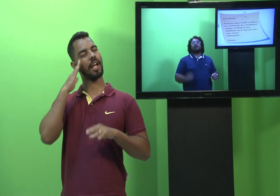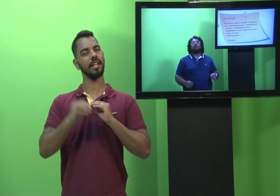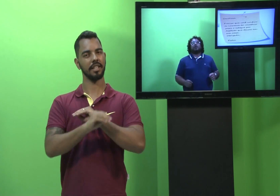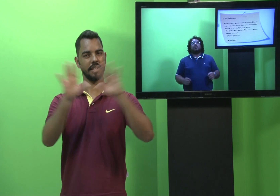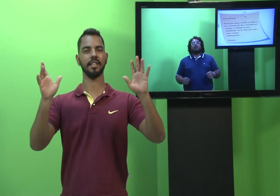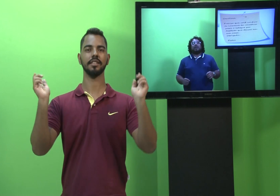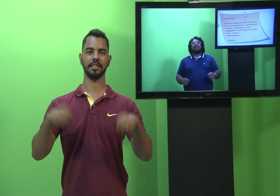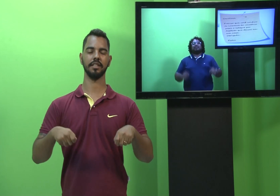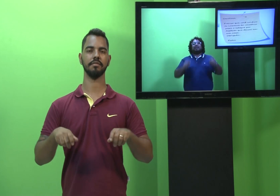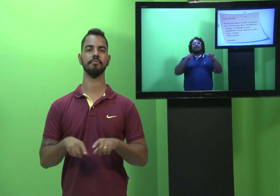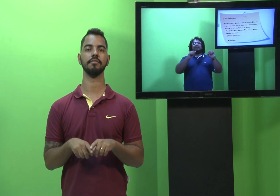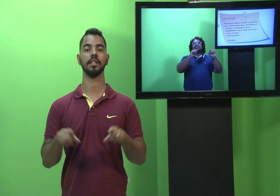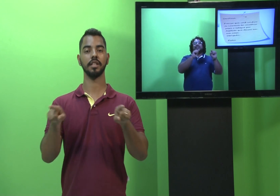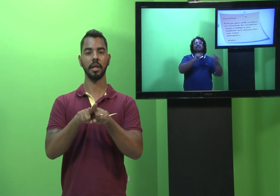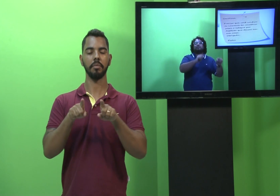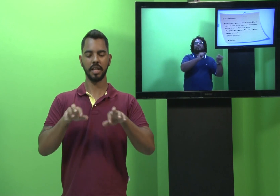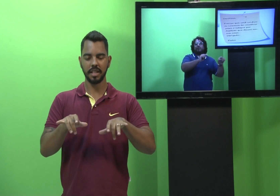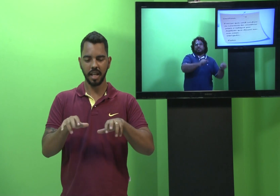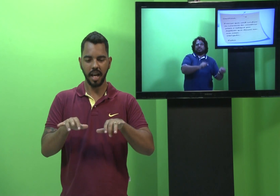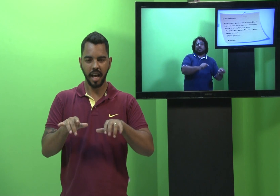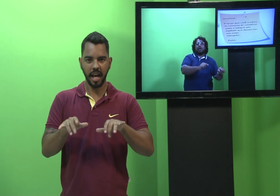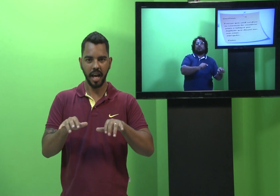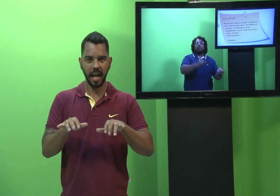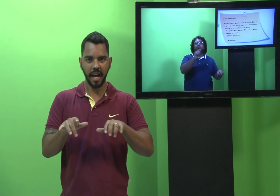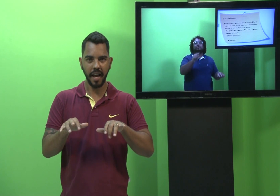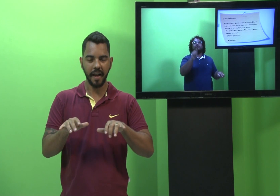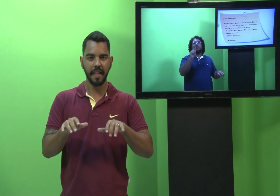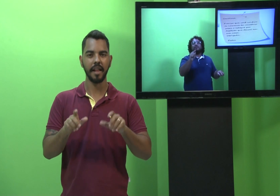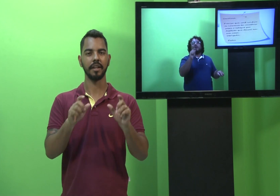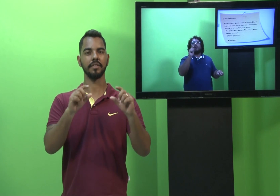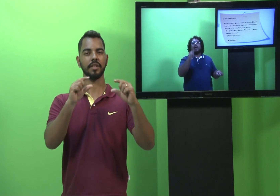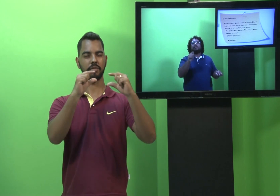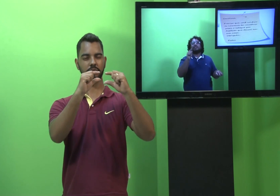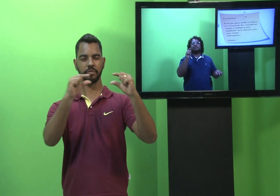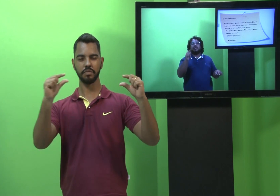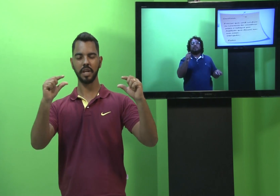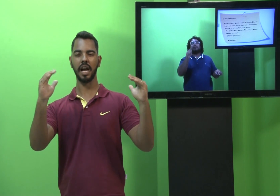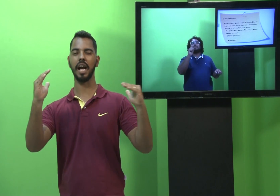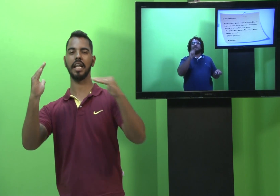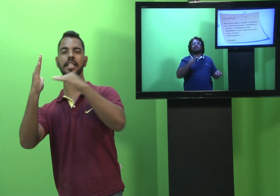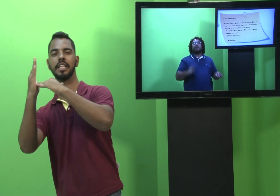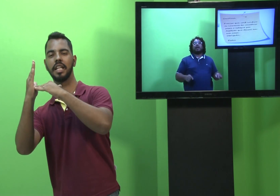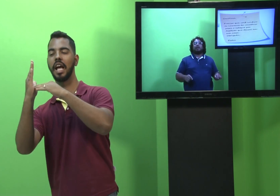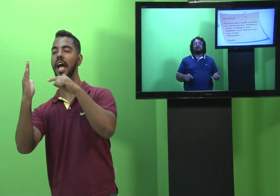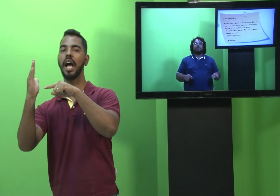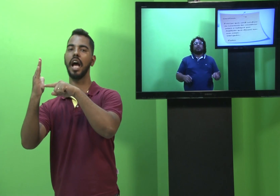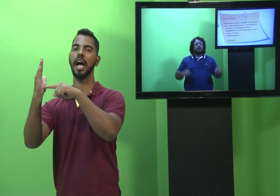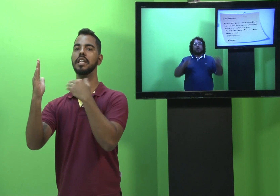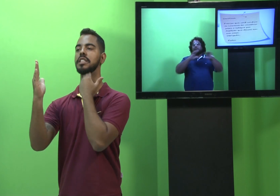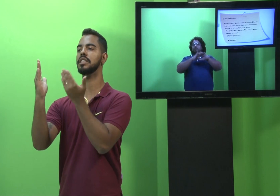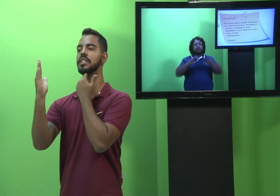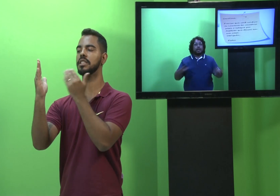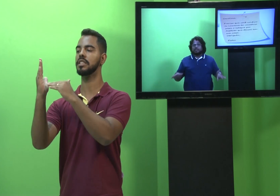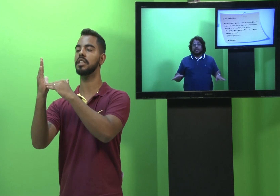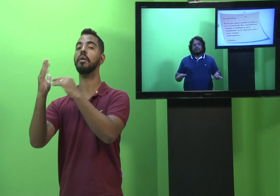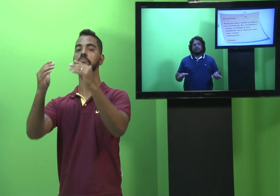translienação. Porém, se isso for necessário, use o hífen ao lado da sílaba a ser separada. Não sublinhe as